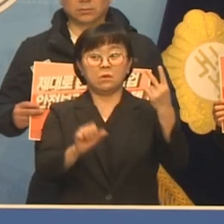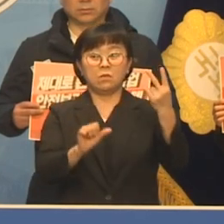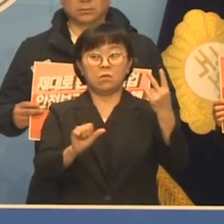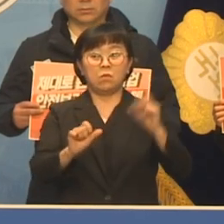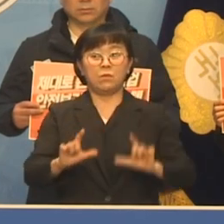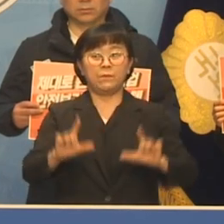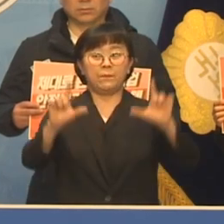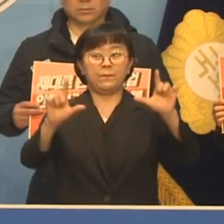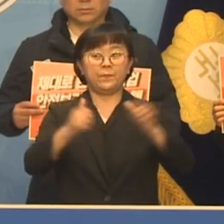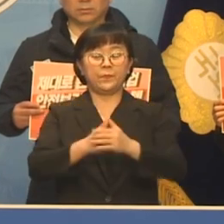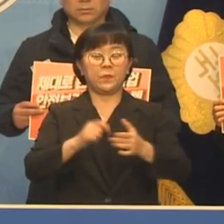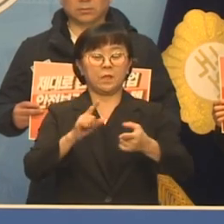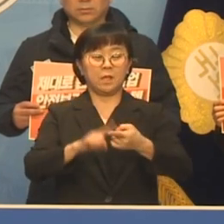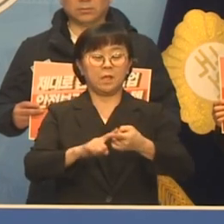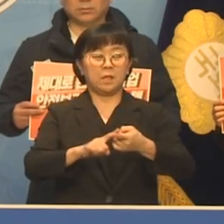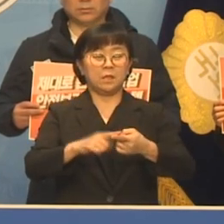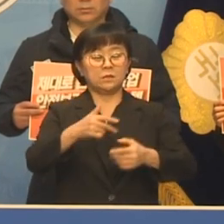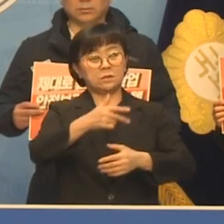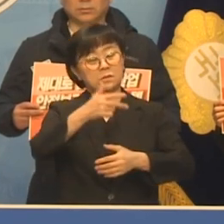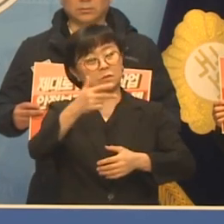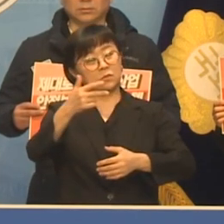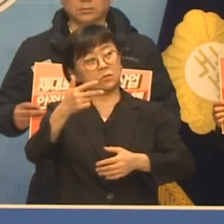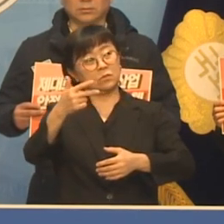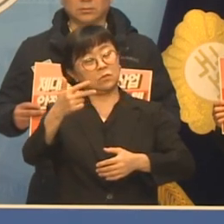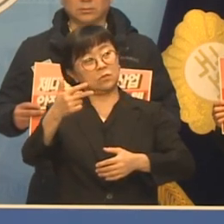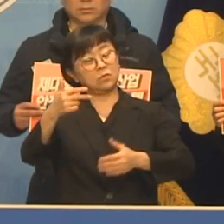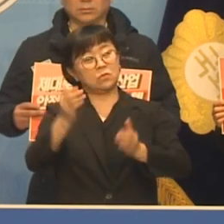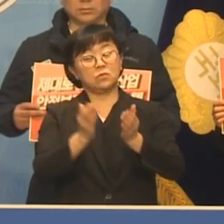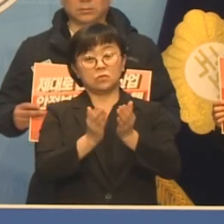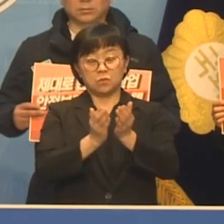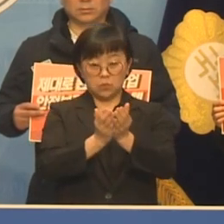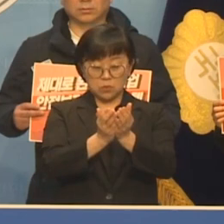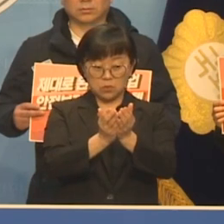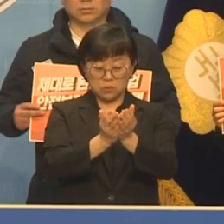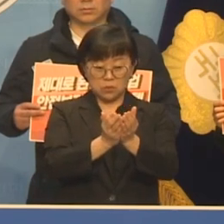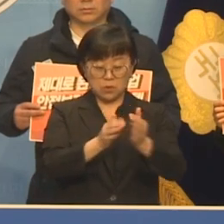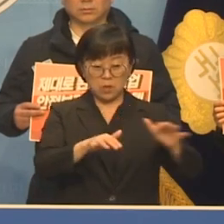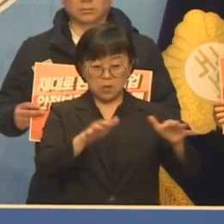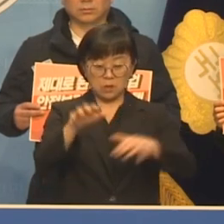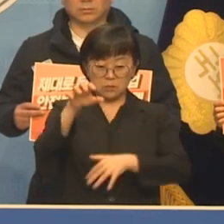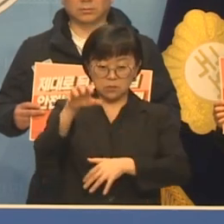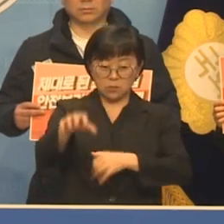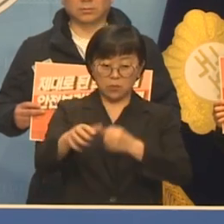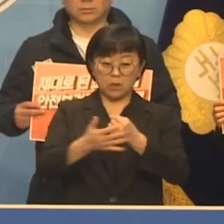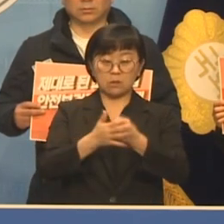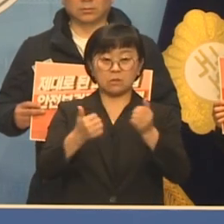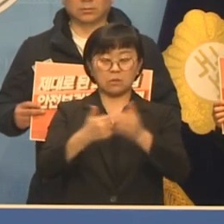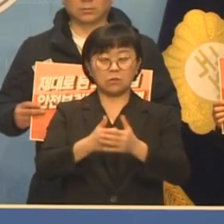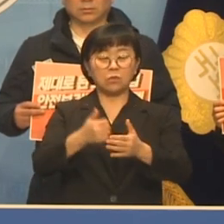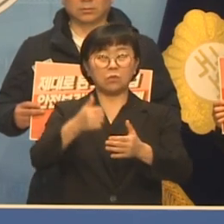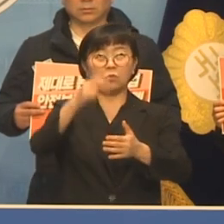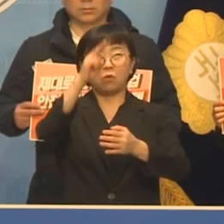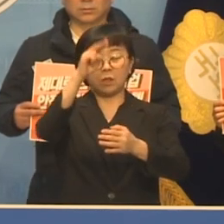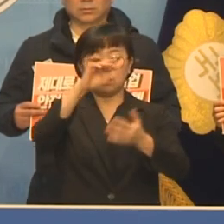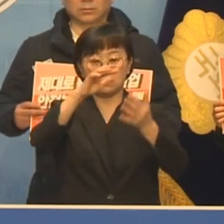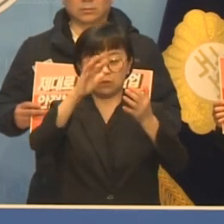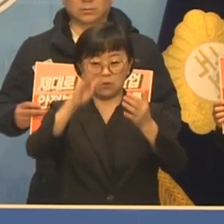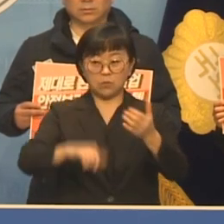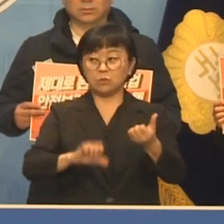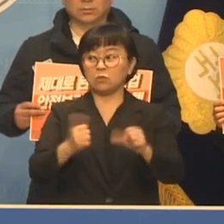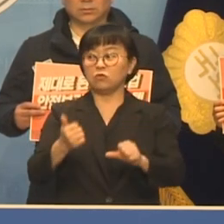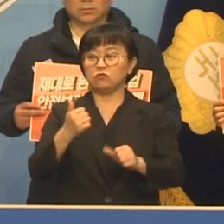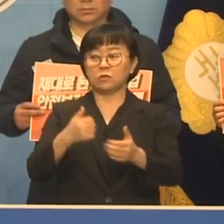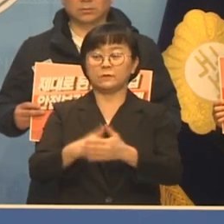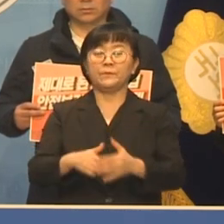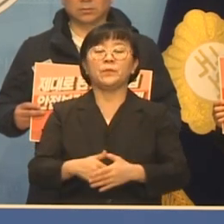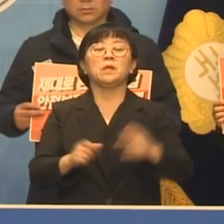5일에는 HSG 성동조선 해양에서 크레인이 넘어져 또 한 명의 노동자가 세상을 떠났습니다. 다음